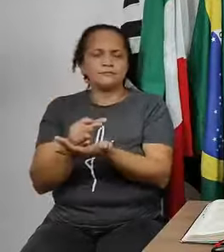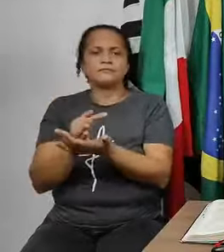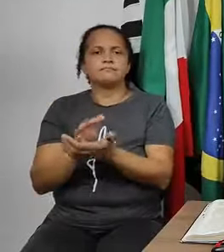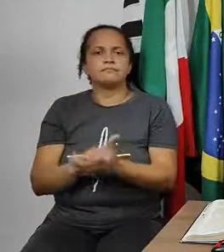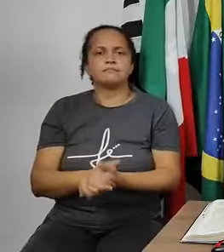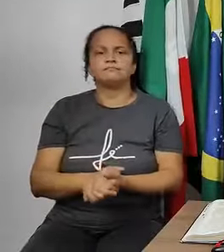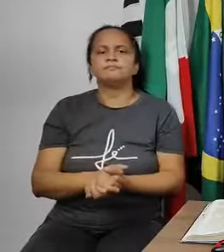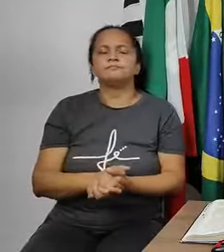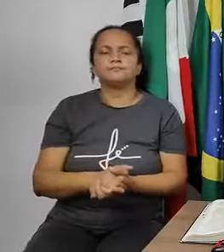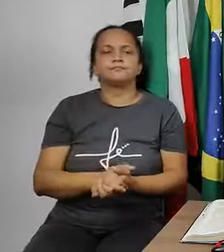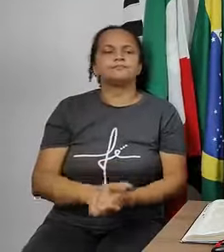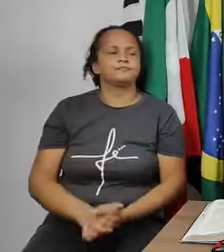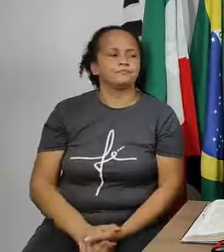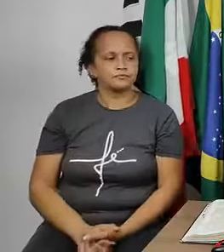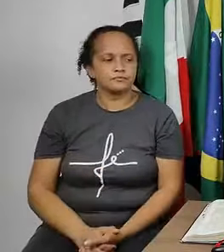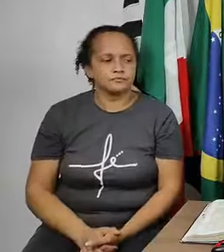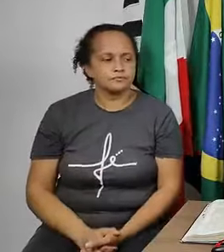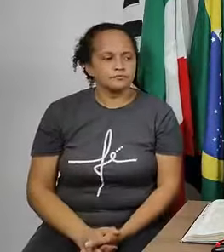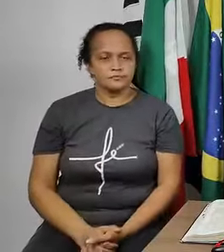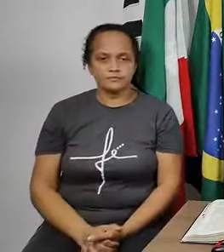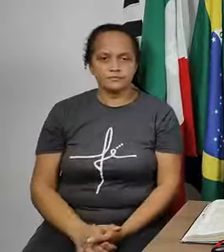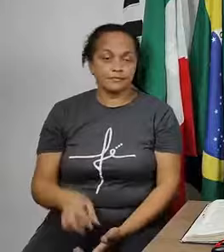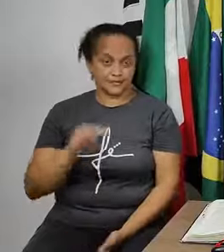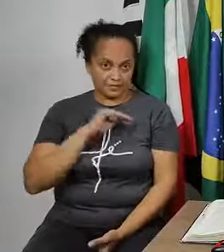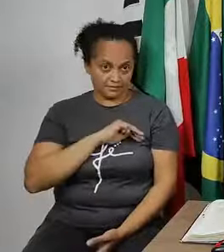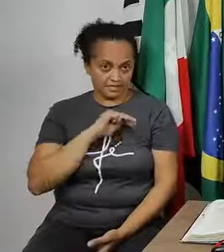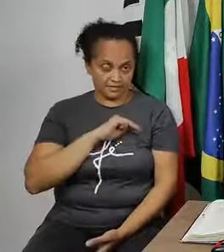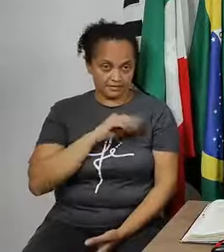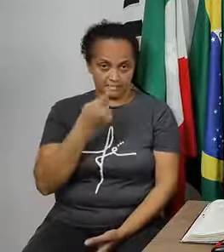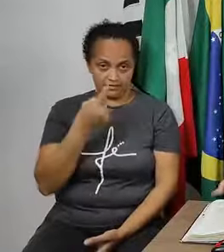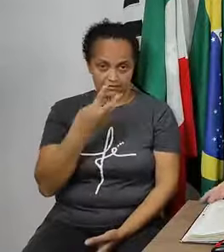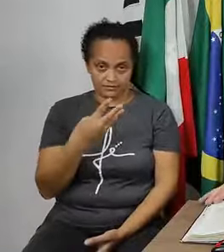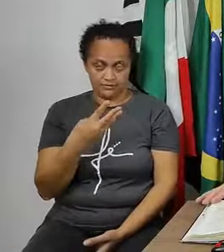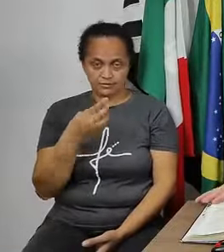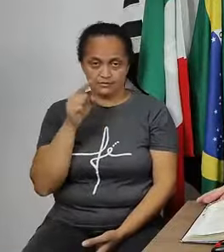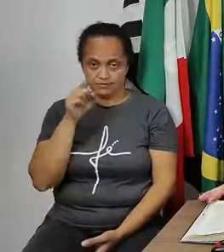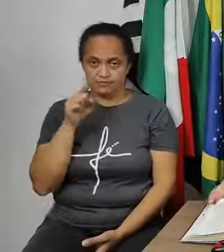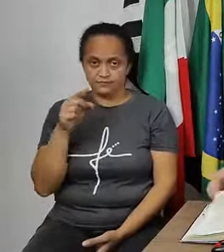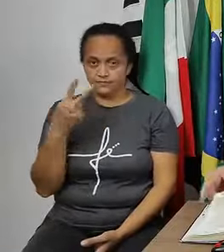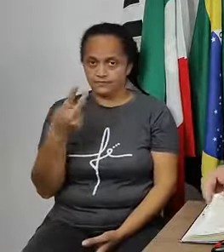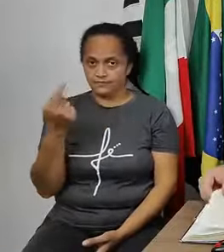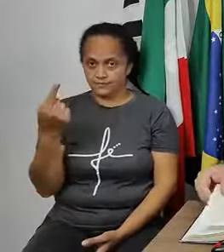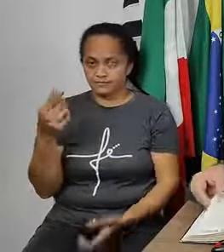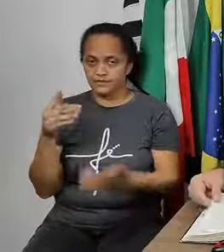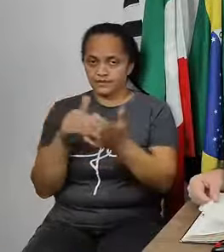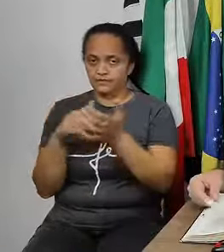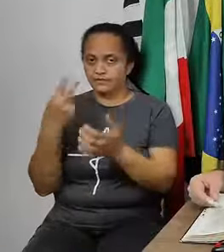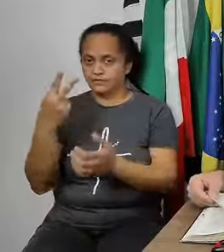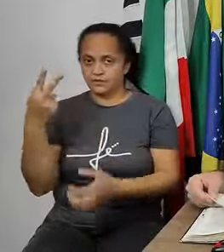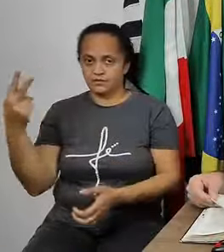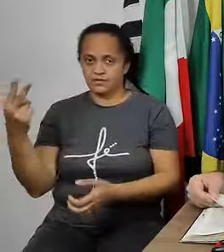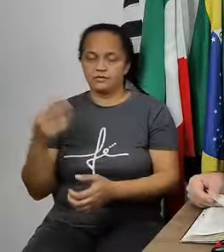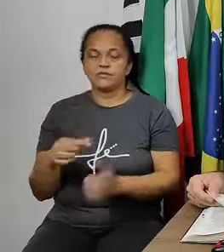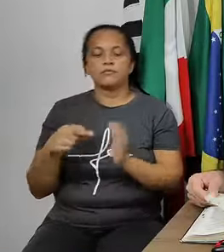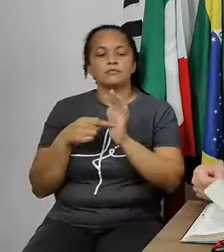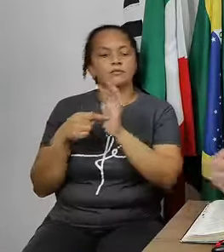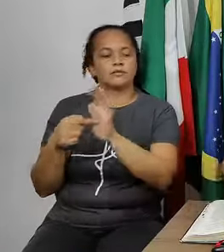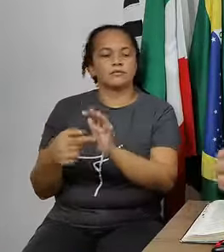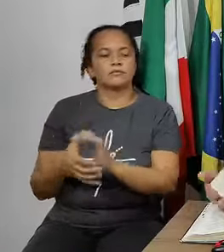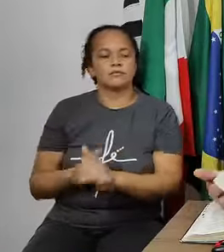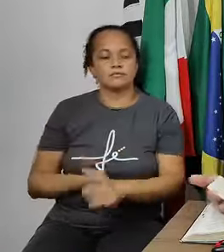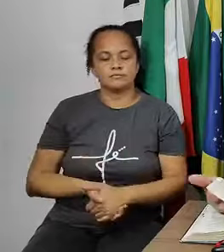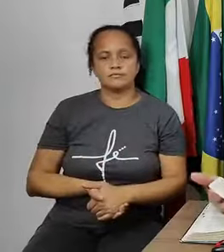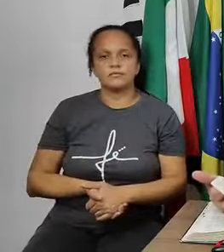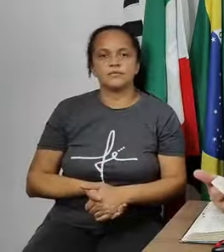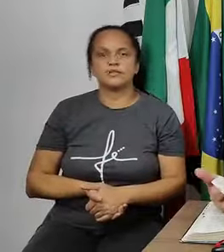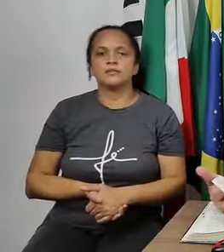edificada. Entendeu? Mateus 13, 21 ao 22, na parábola do semeador, Jesus diz assim,